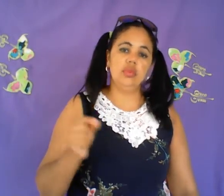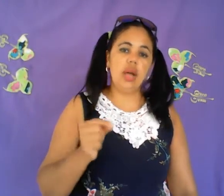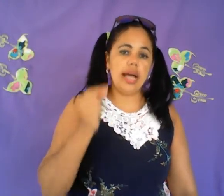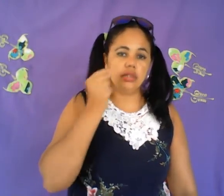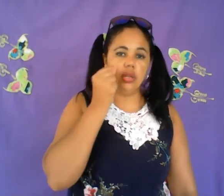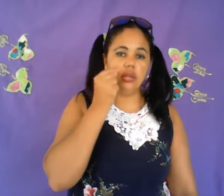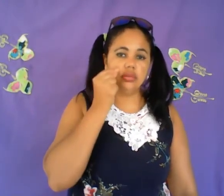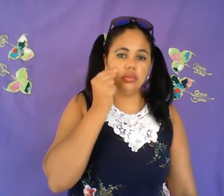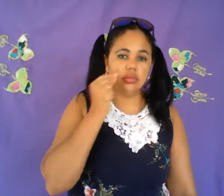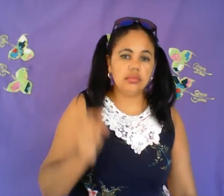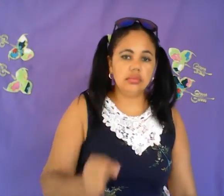rato, ó.